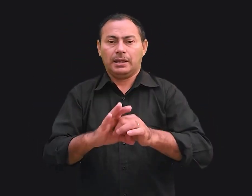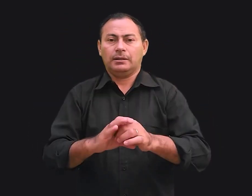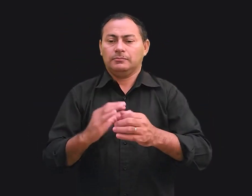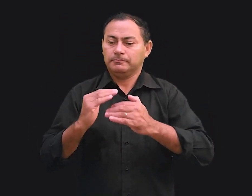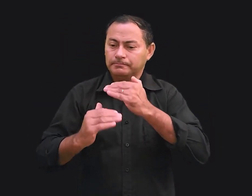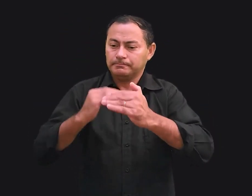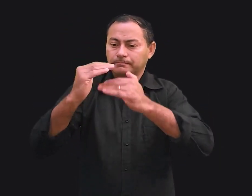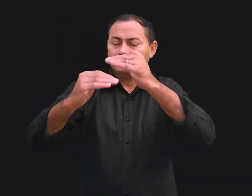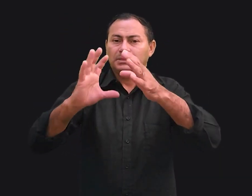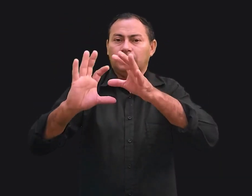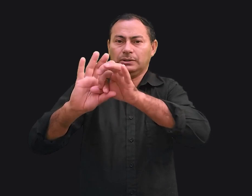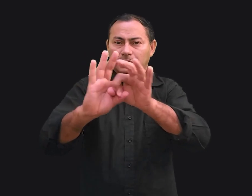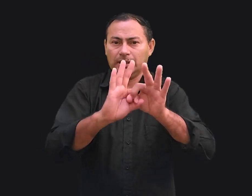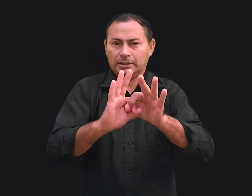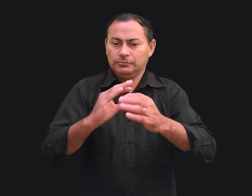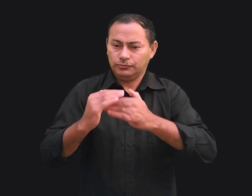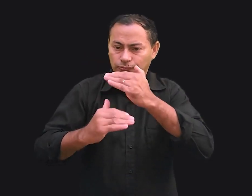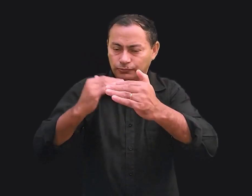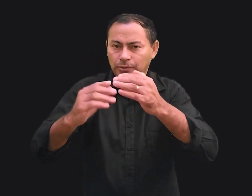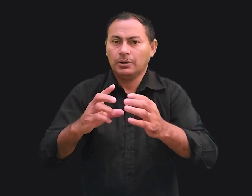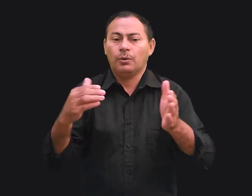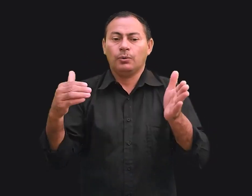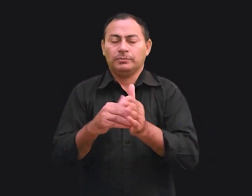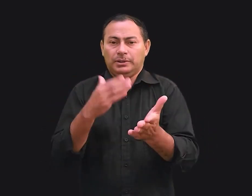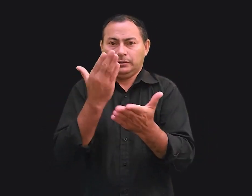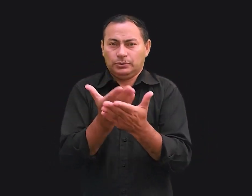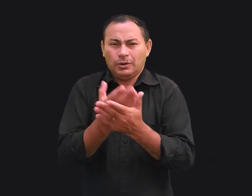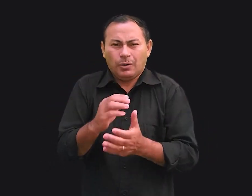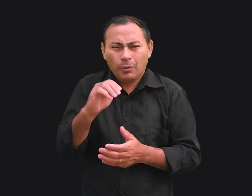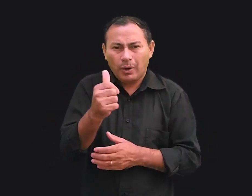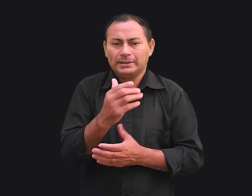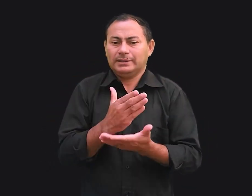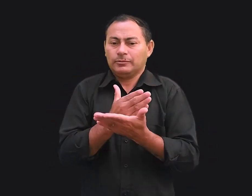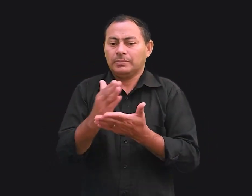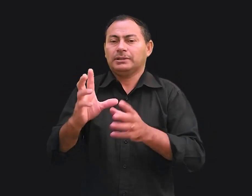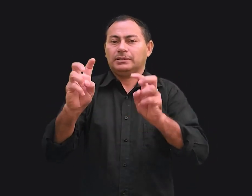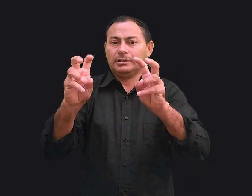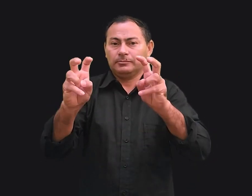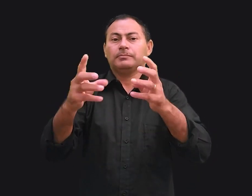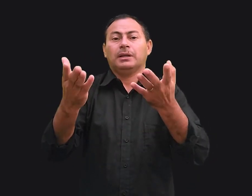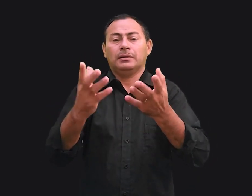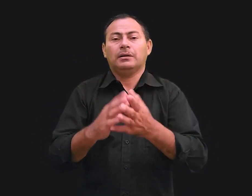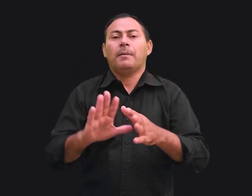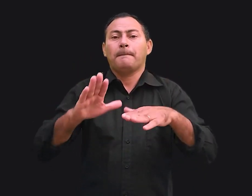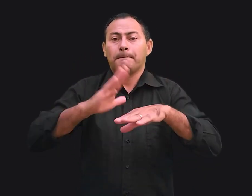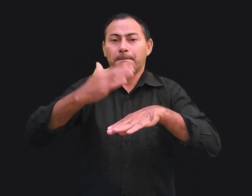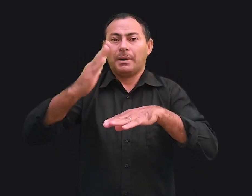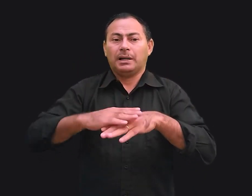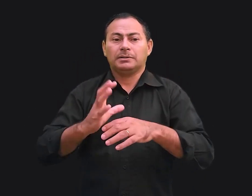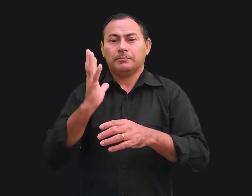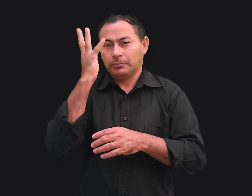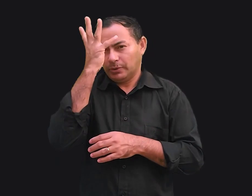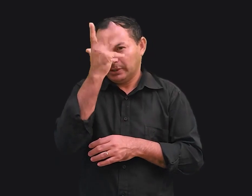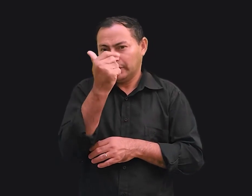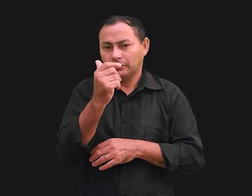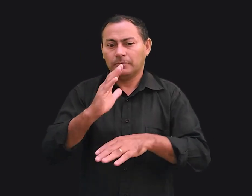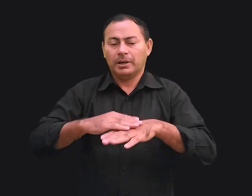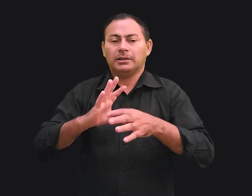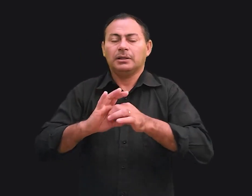é o crescimento da unidade. Em nosso último estudo, quase nem entramos nesse assunto. Quanto mais velho fico, mais tempo levo para